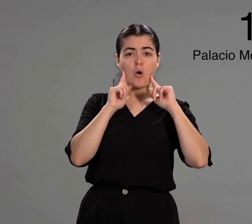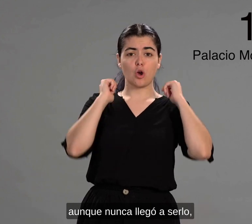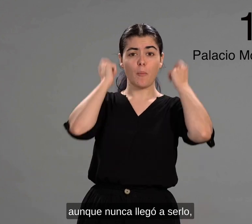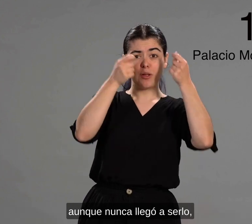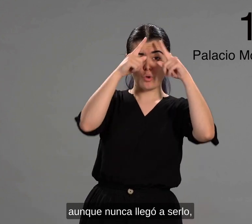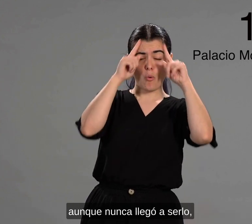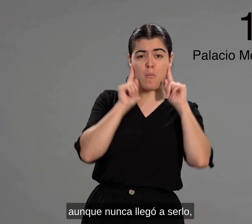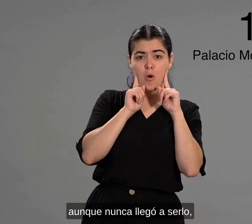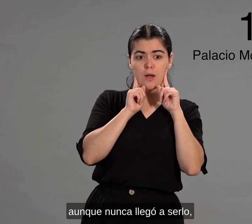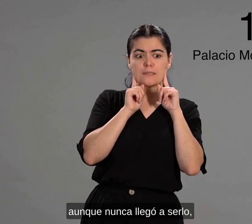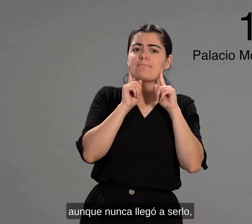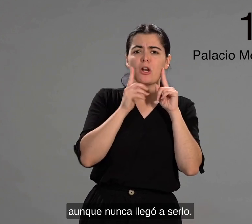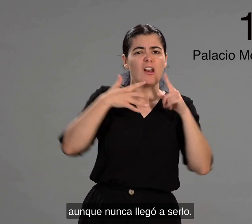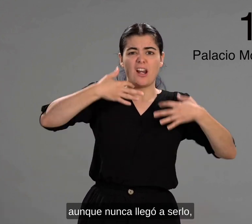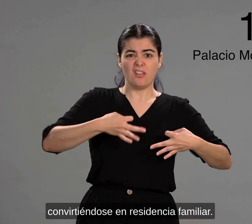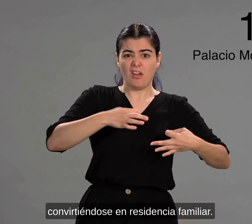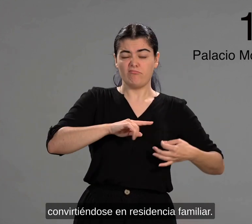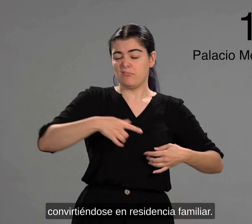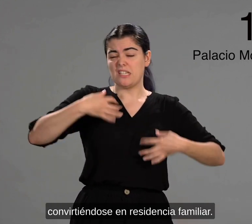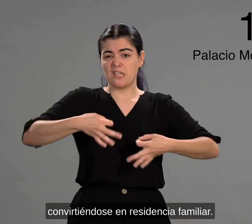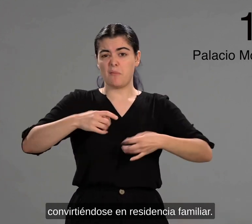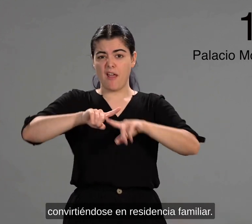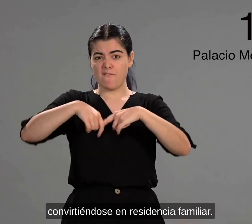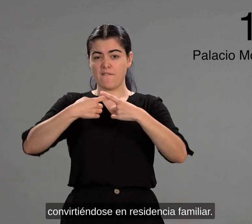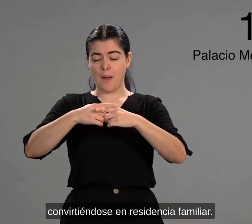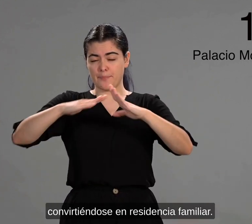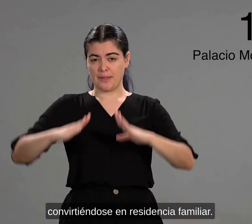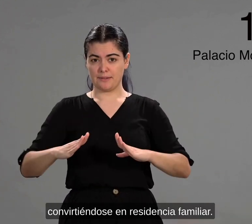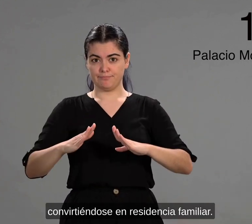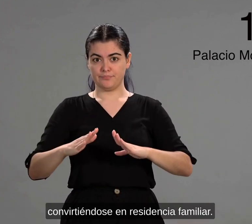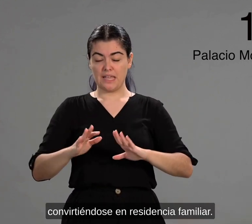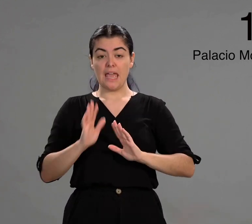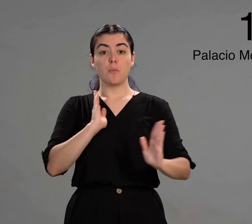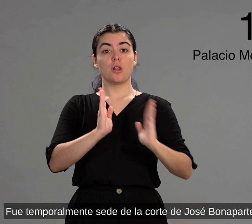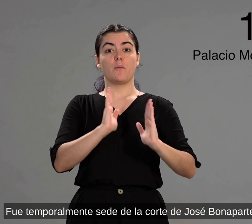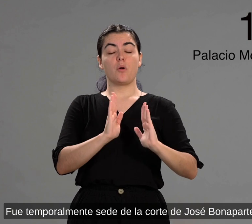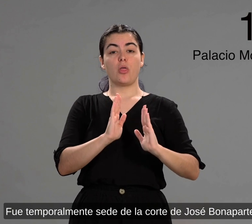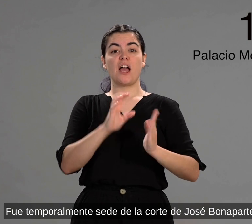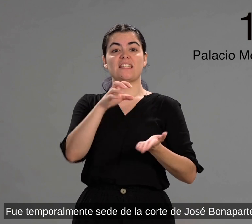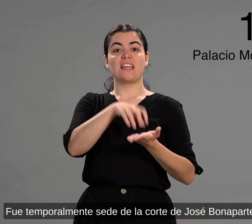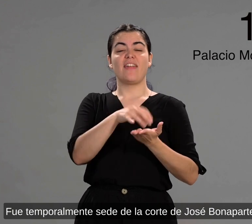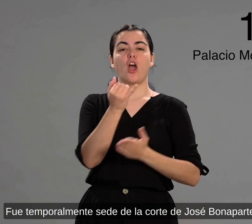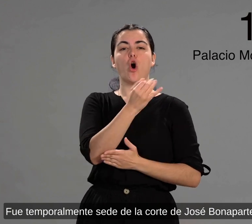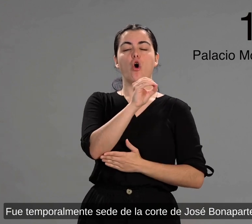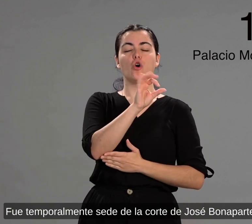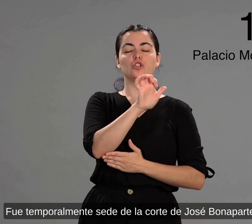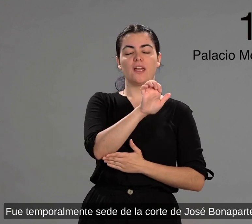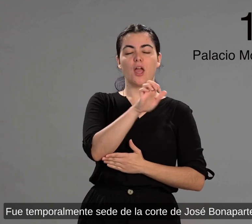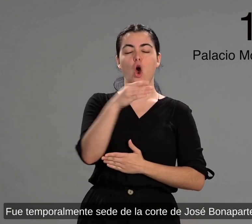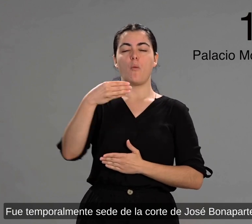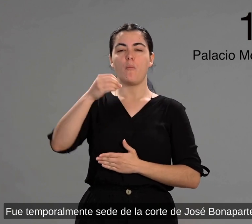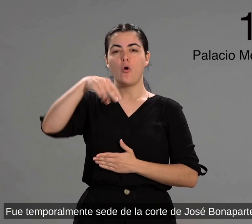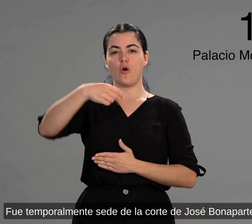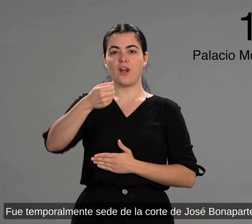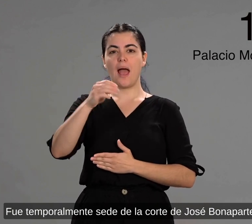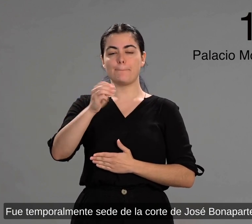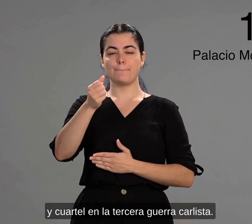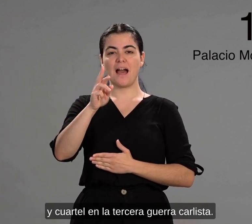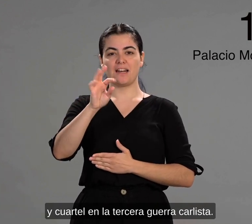aunque nunca llegó a serlo, convirtiéndose en residencia familiar. Fue temporalmente sede de la corte de José Bonaparte y cuartel en